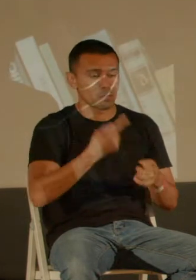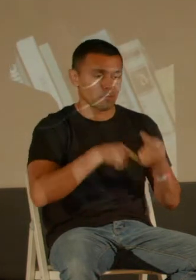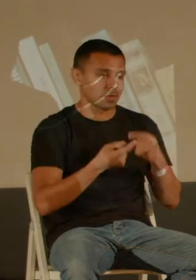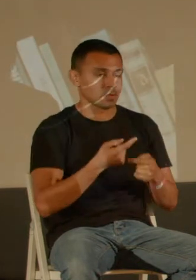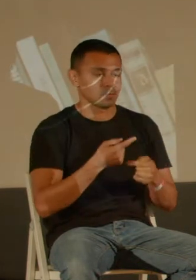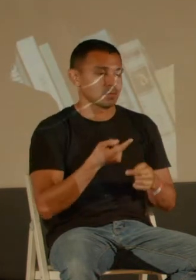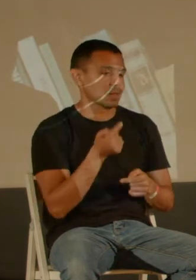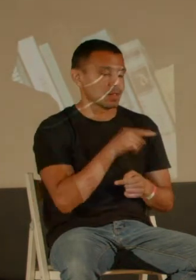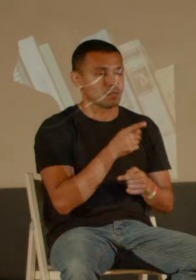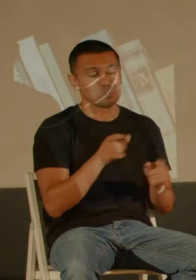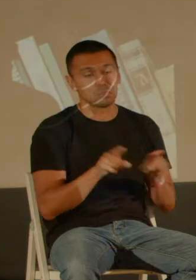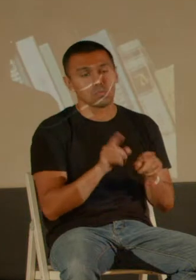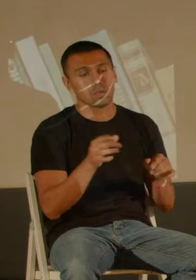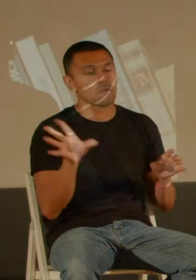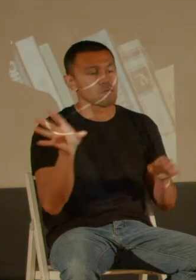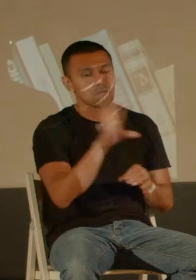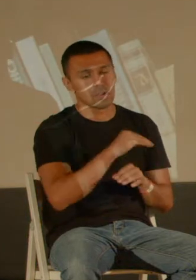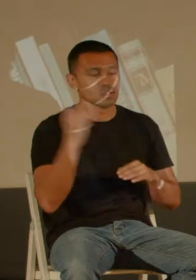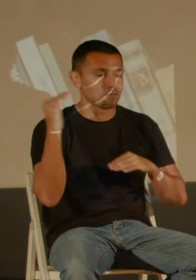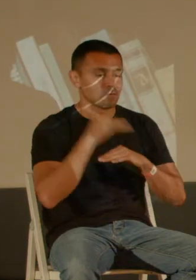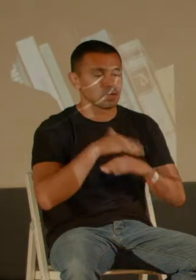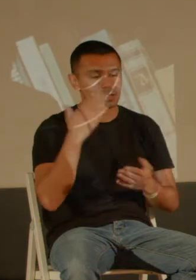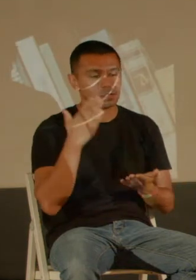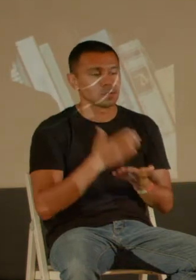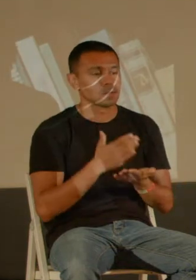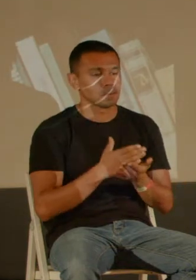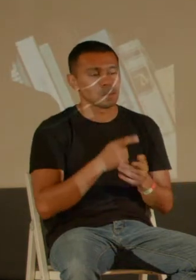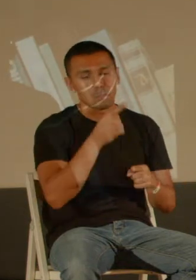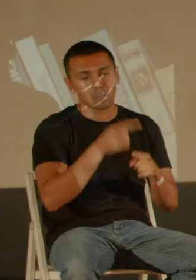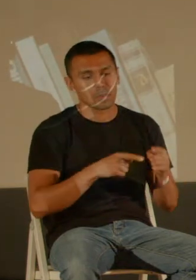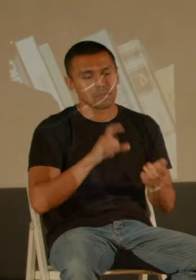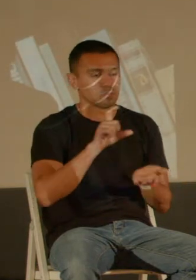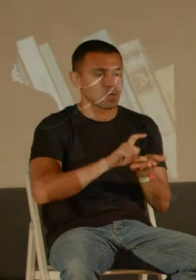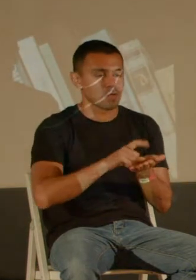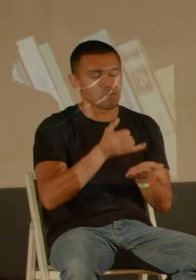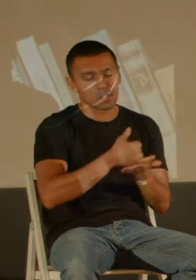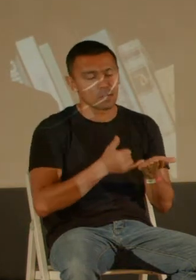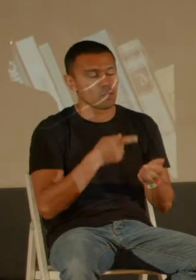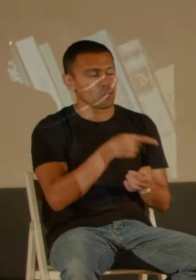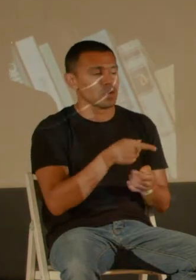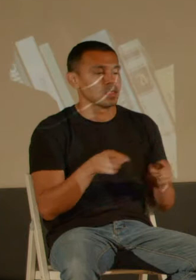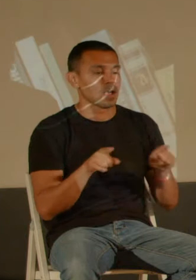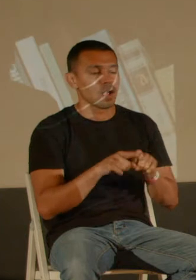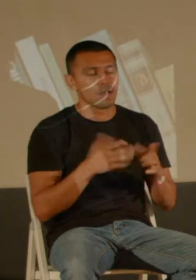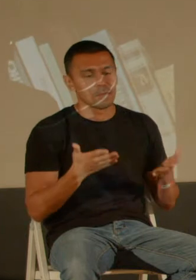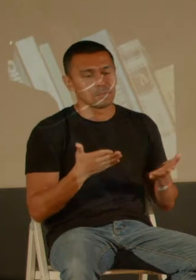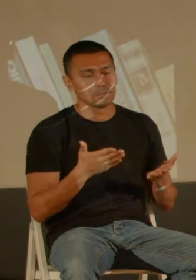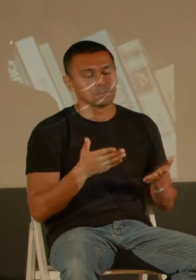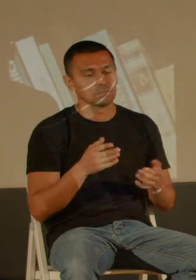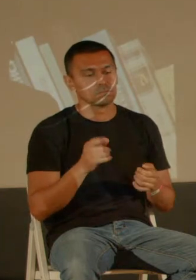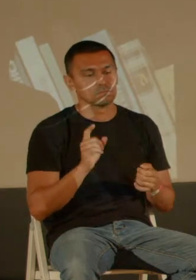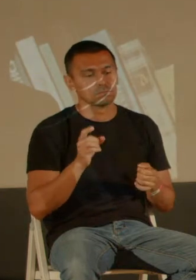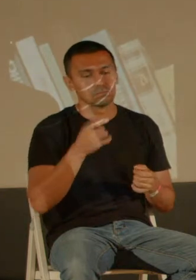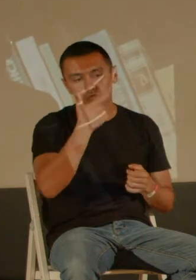повертається назад. І ніби в неї весь вечір стоїть пів бокала вина, вона така богемна